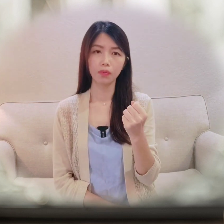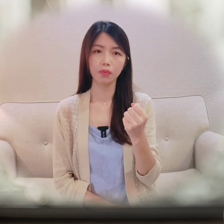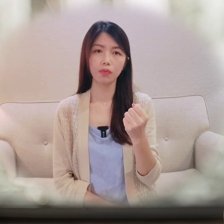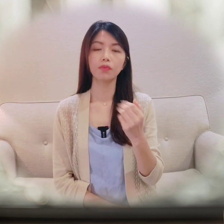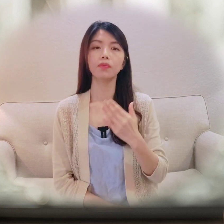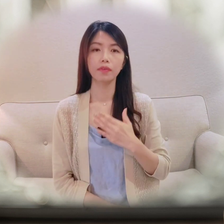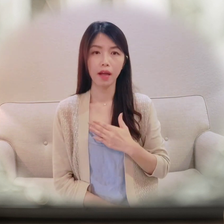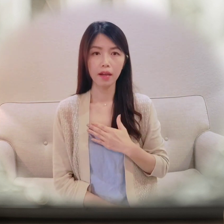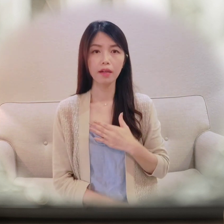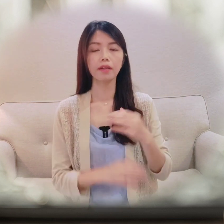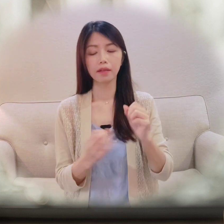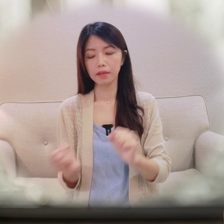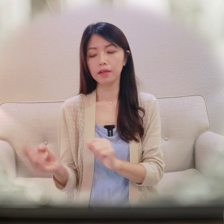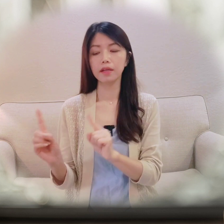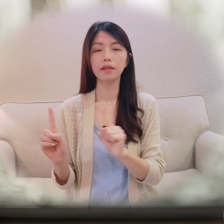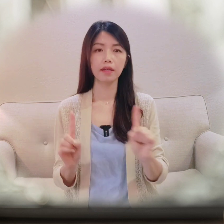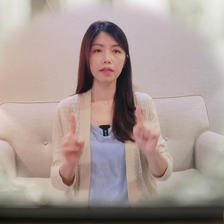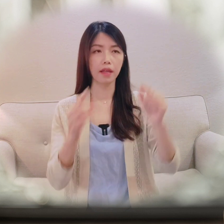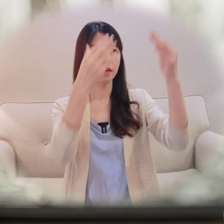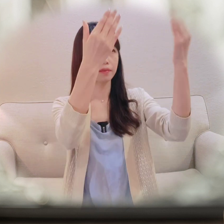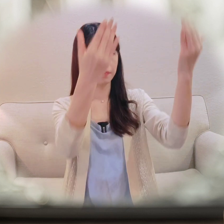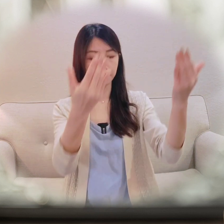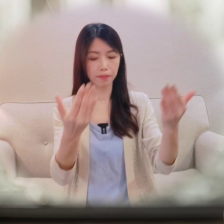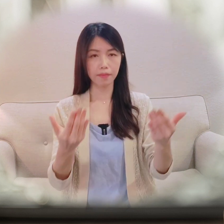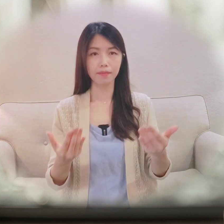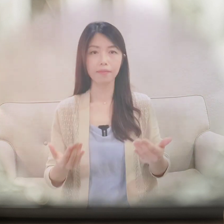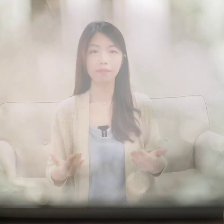눈으로 날 일으키시네.